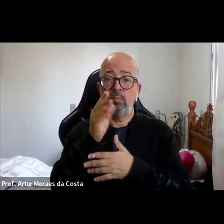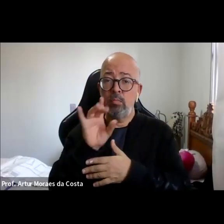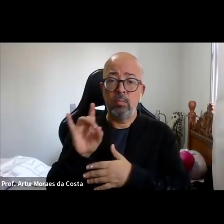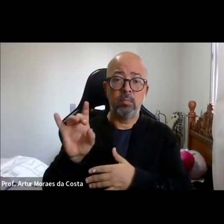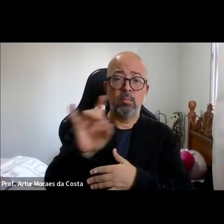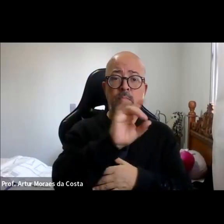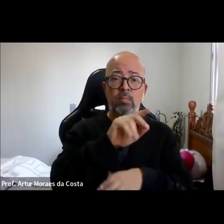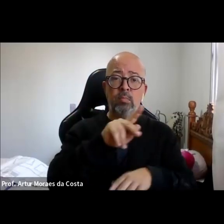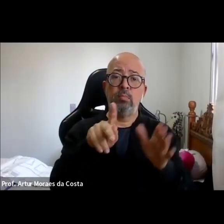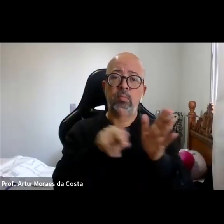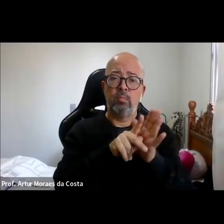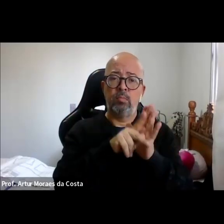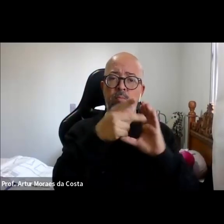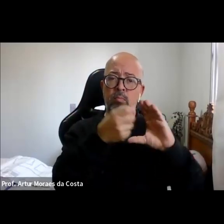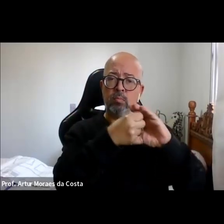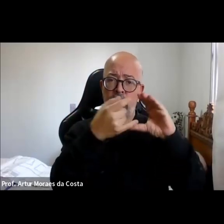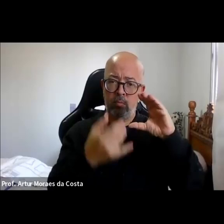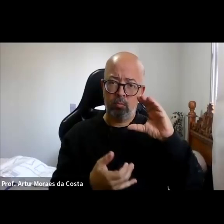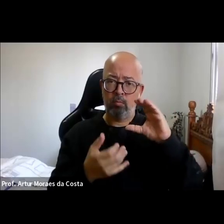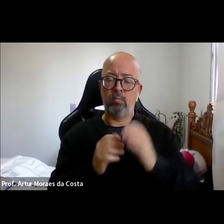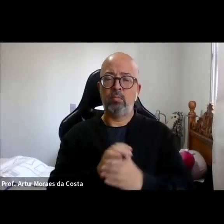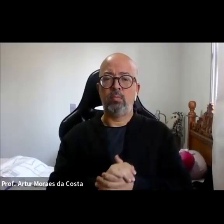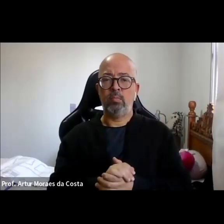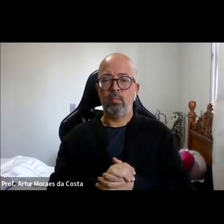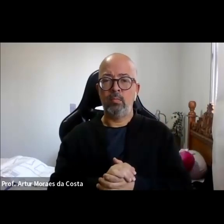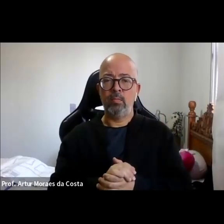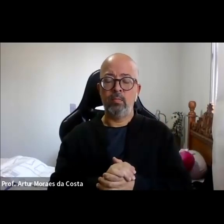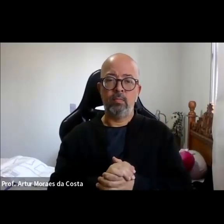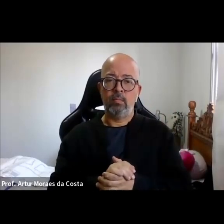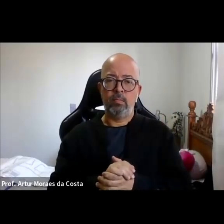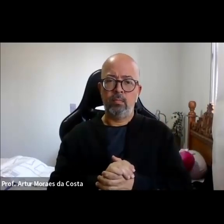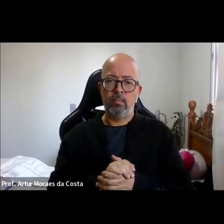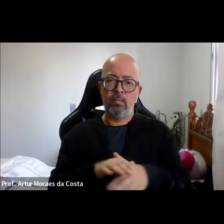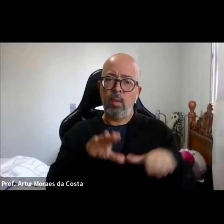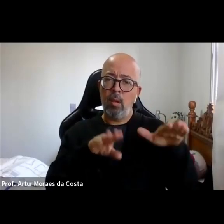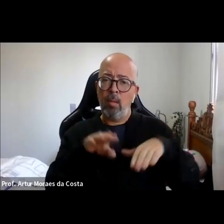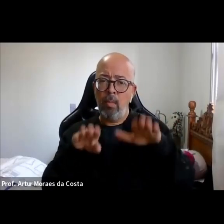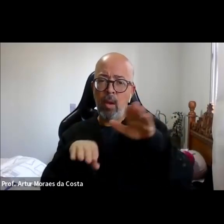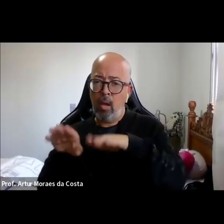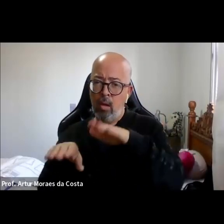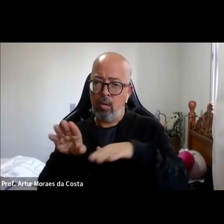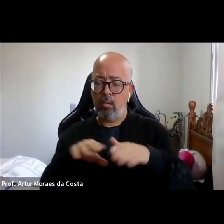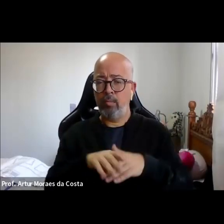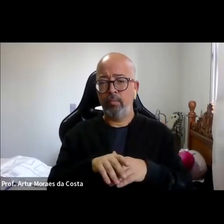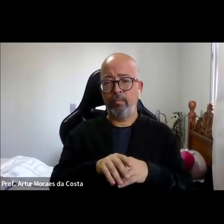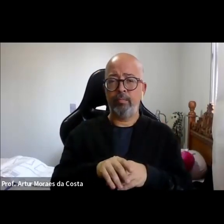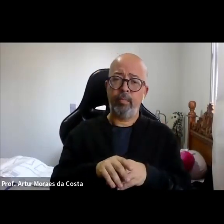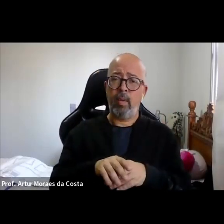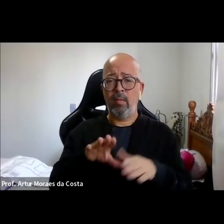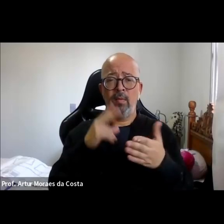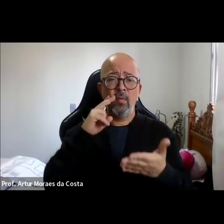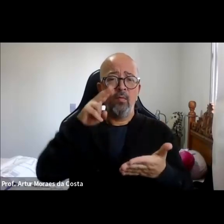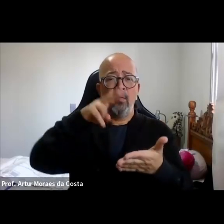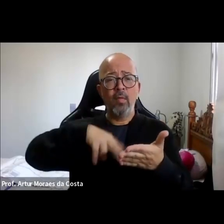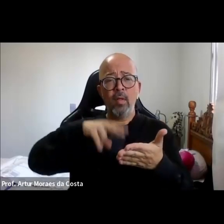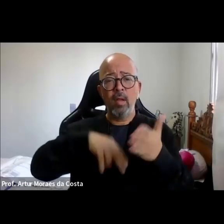Eh muchas veces leemos en los manuales que esto se debe hacer de esta manera y a